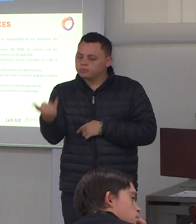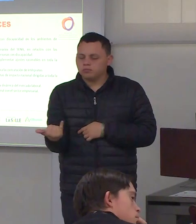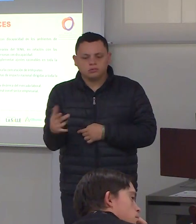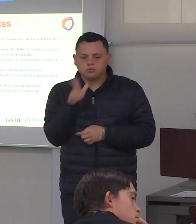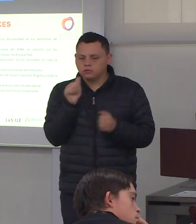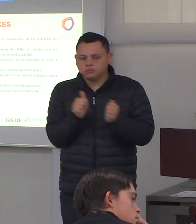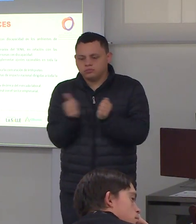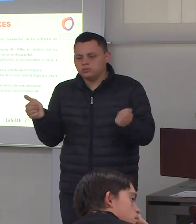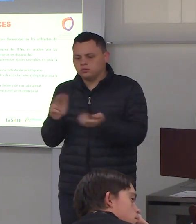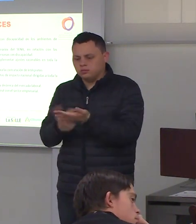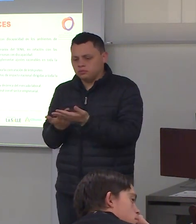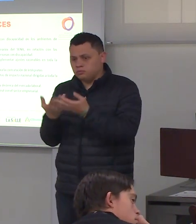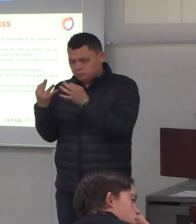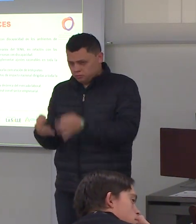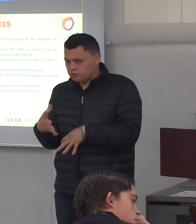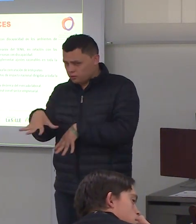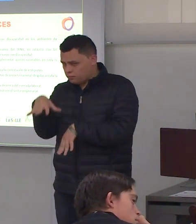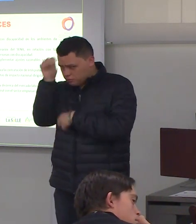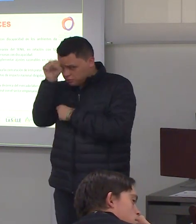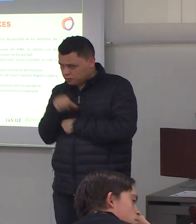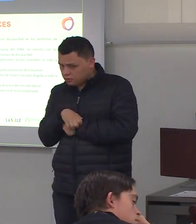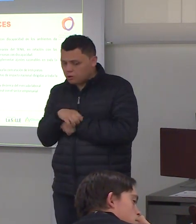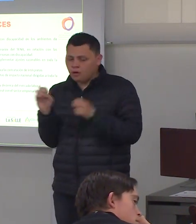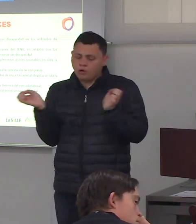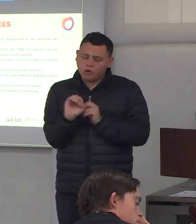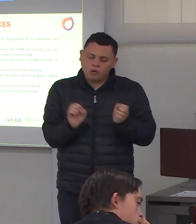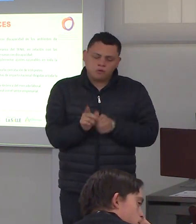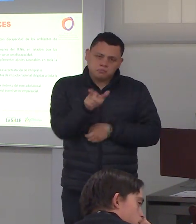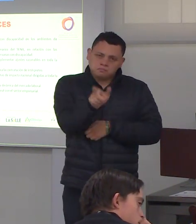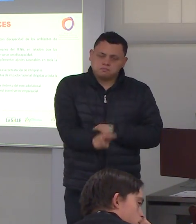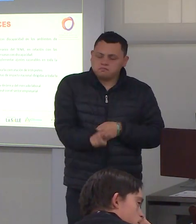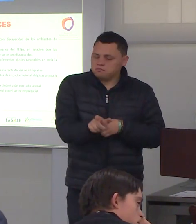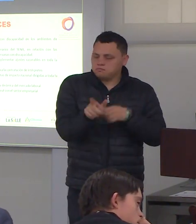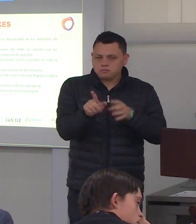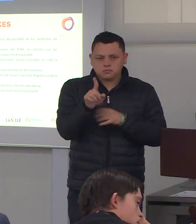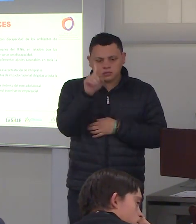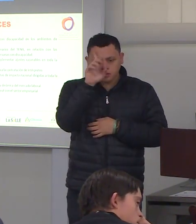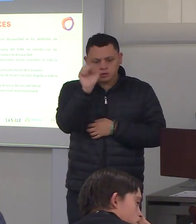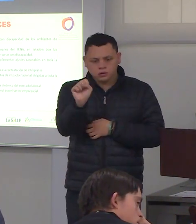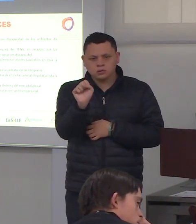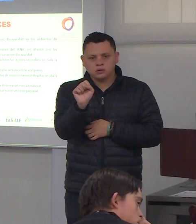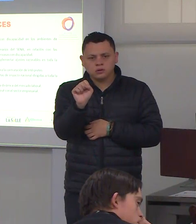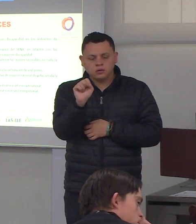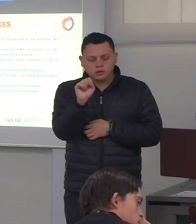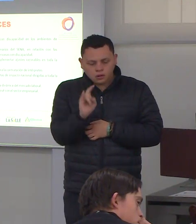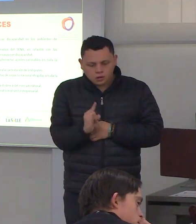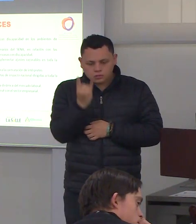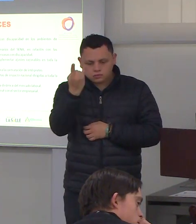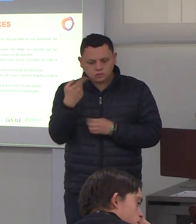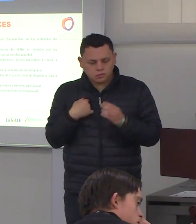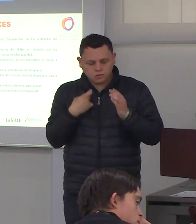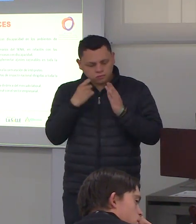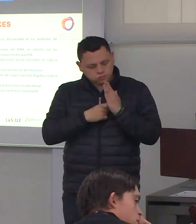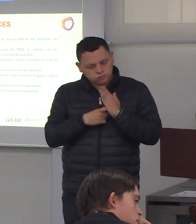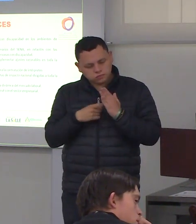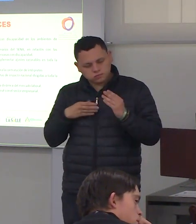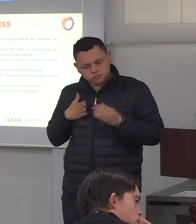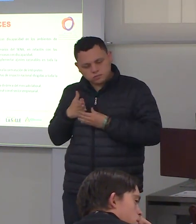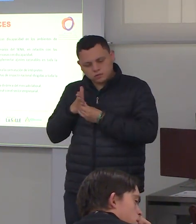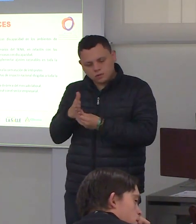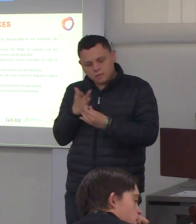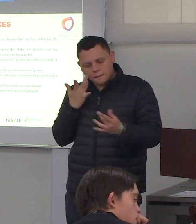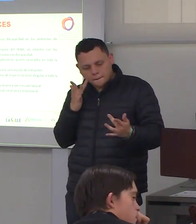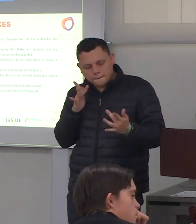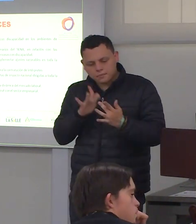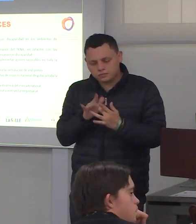intérprete, sí estaba aprendiendo. O si tenía una persona con discapacidad intelectual y no habíamos hecho un ajuste metodológico